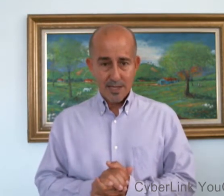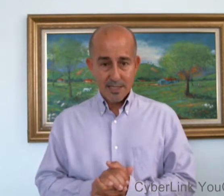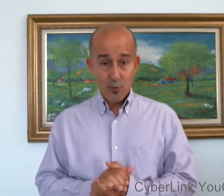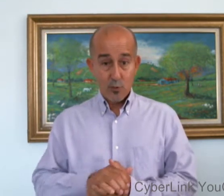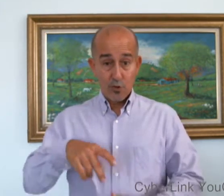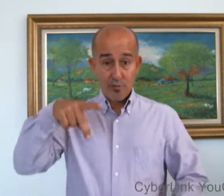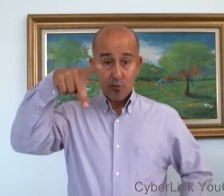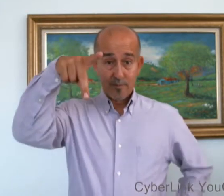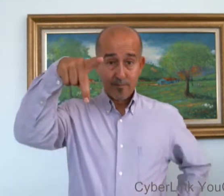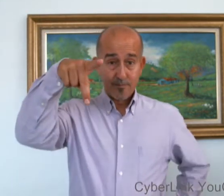seudónimo